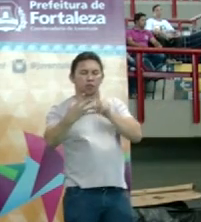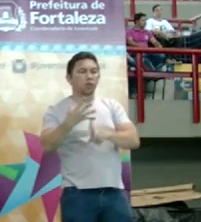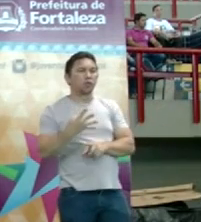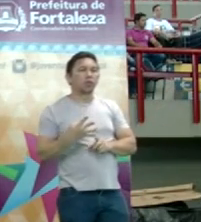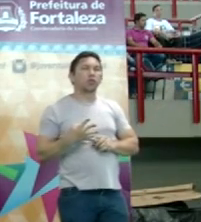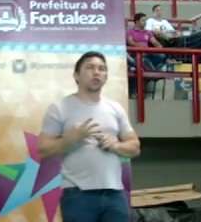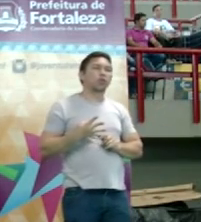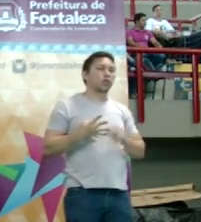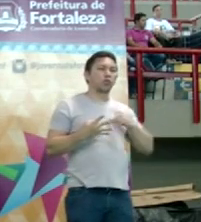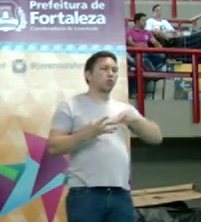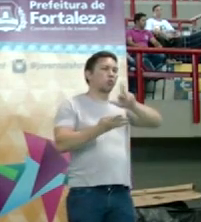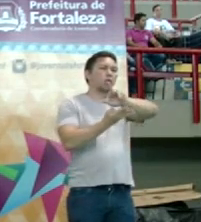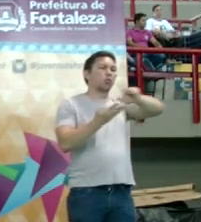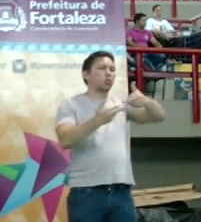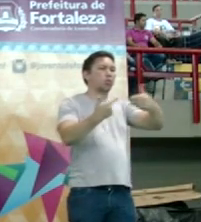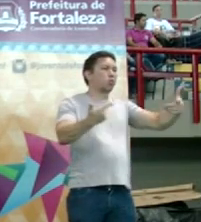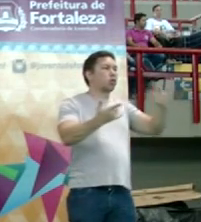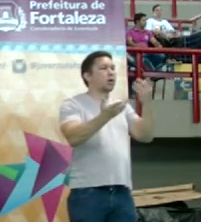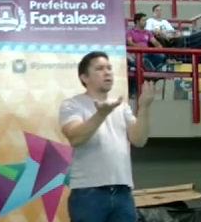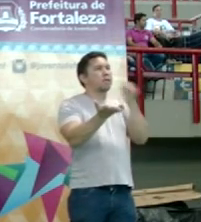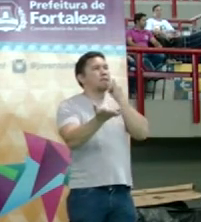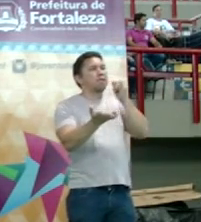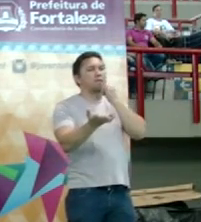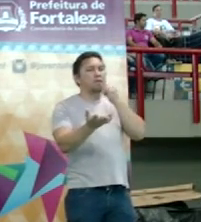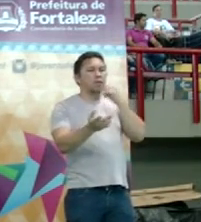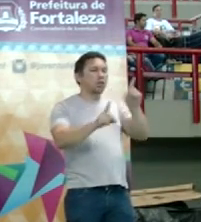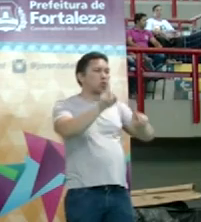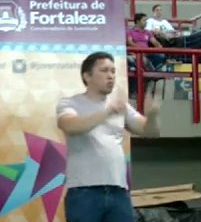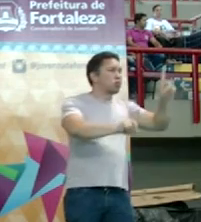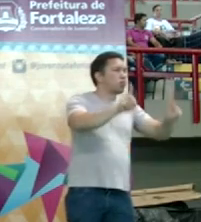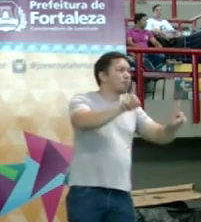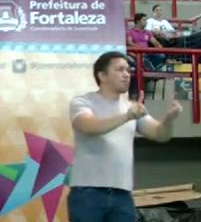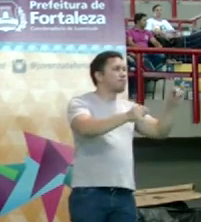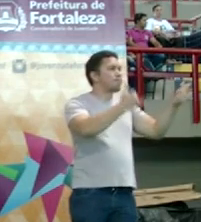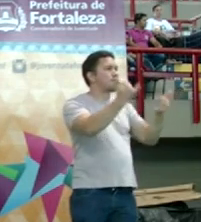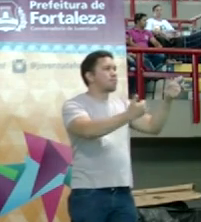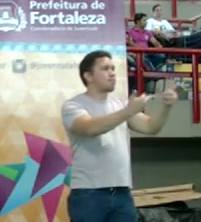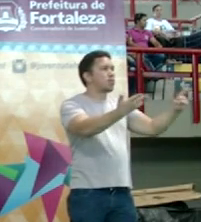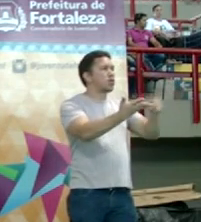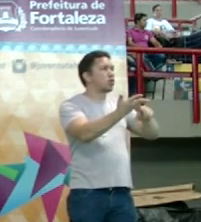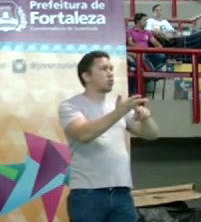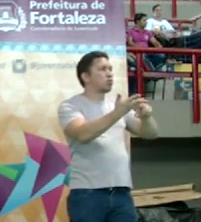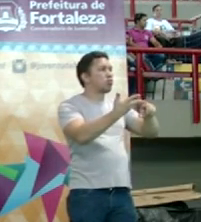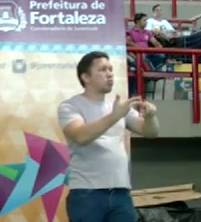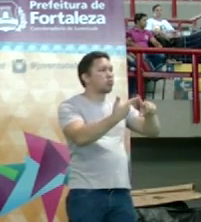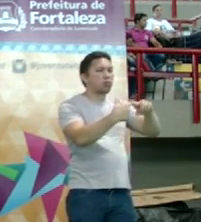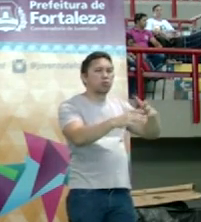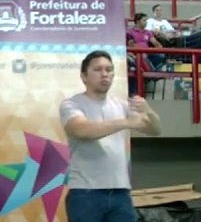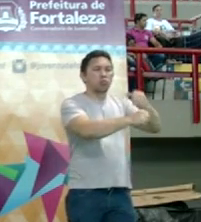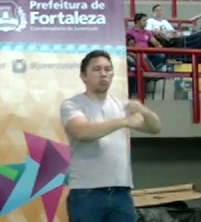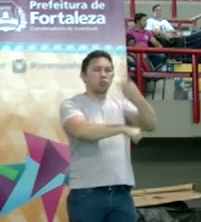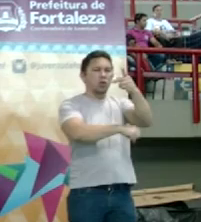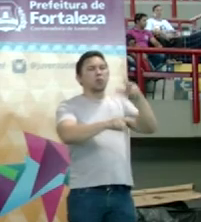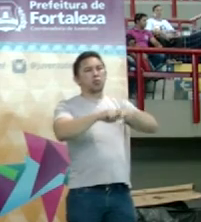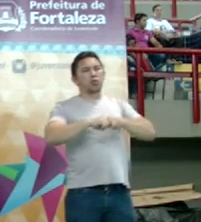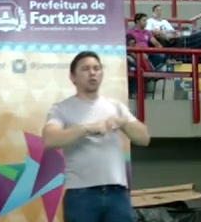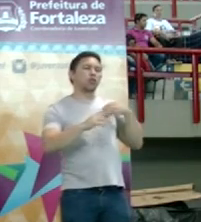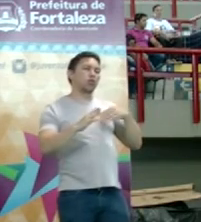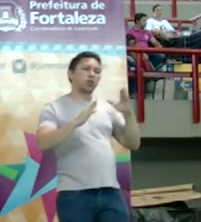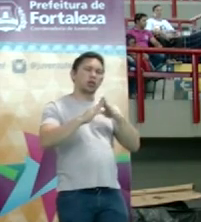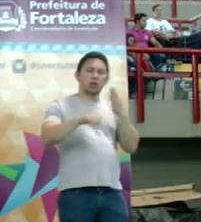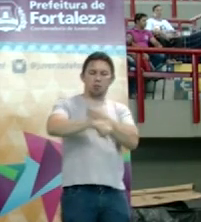ser uns elementos como dados estatísticos, enfim, é necessário que você treine